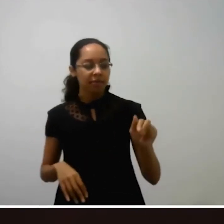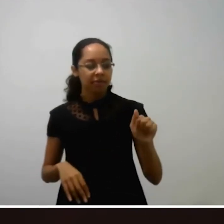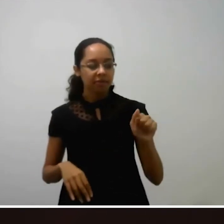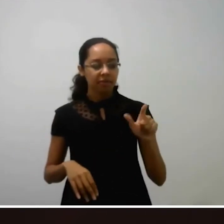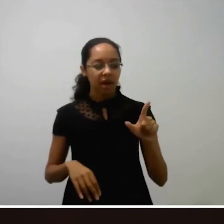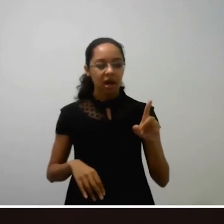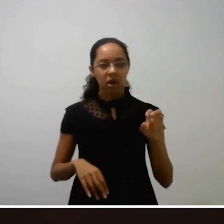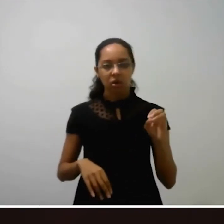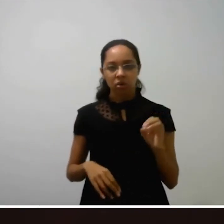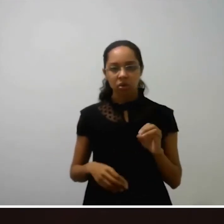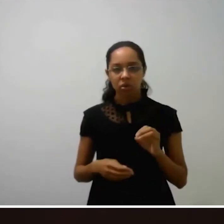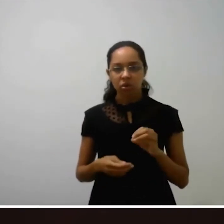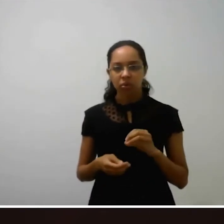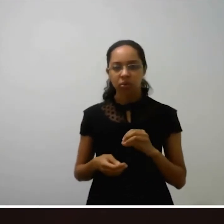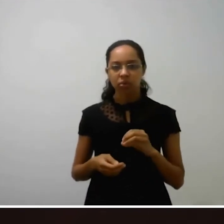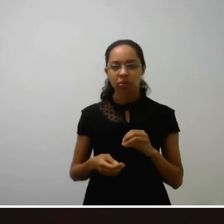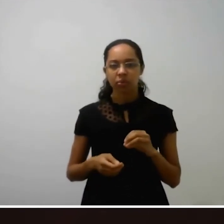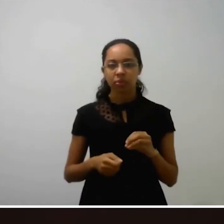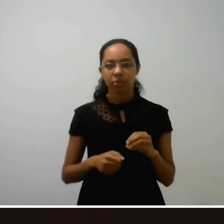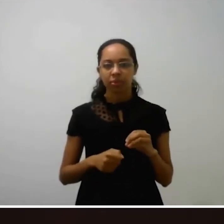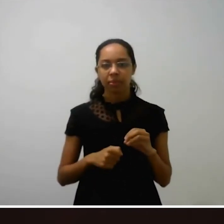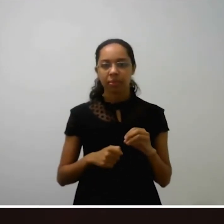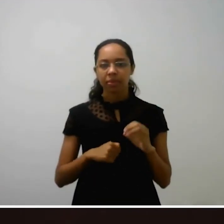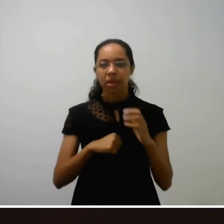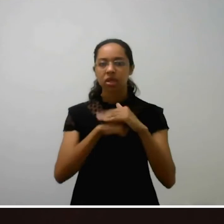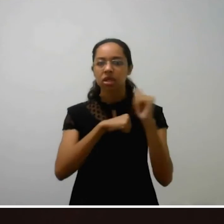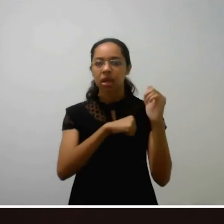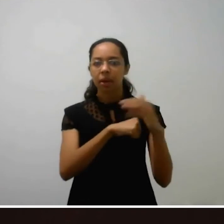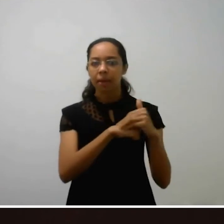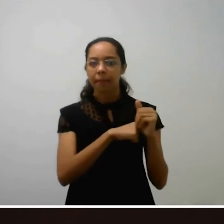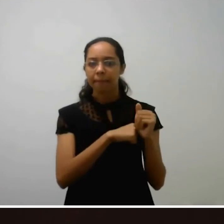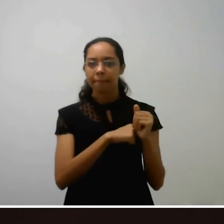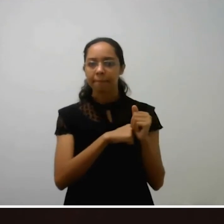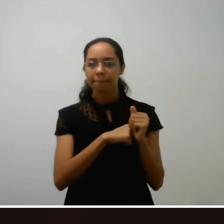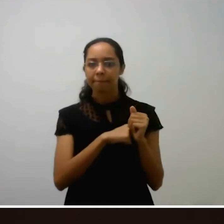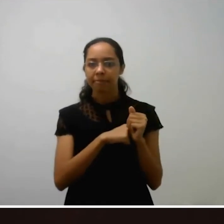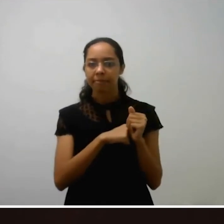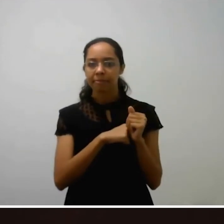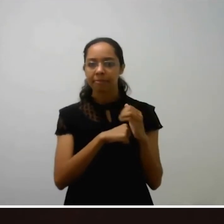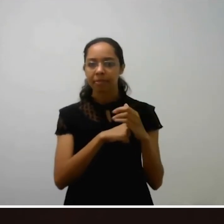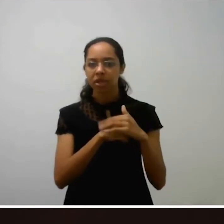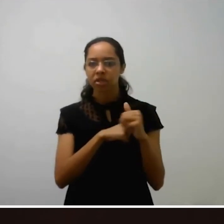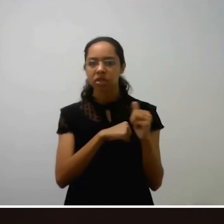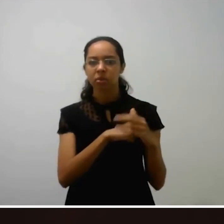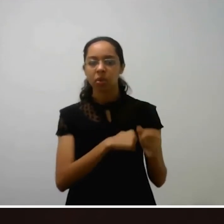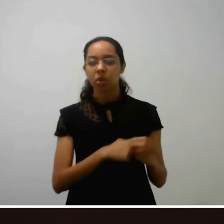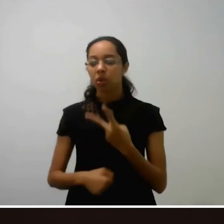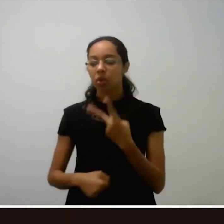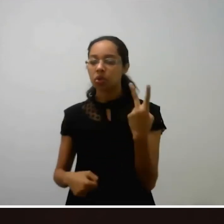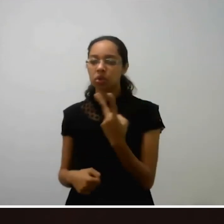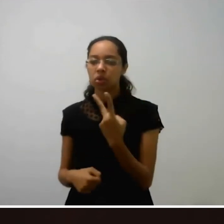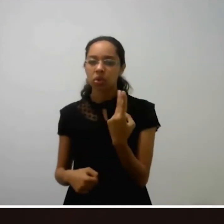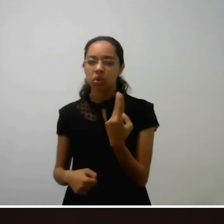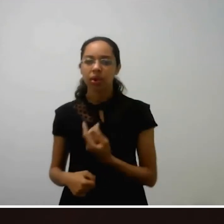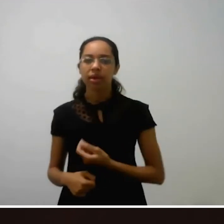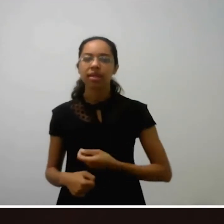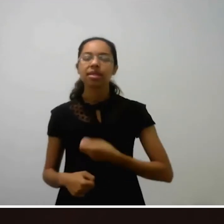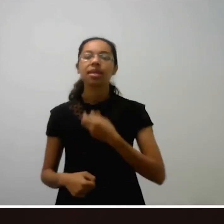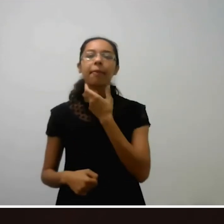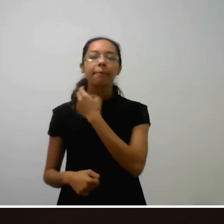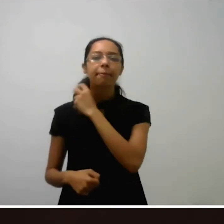traduzirem os evangelhos para a sua língua nativa. bem como alguns livros